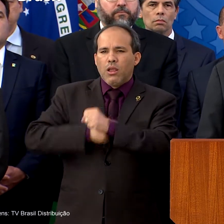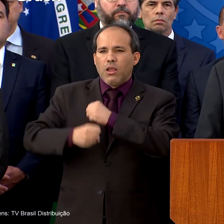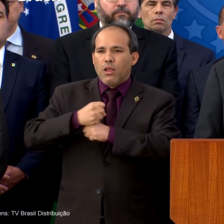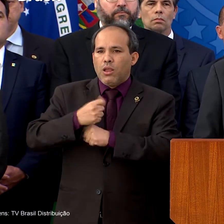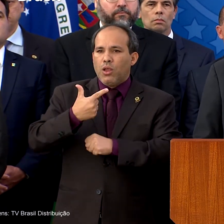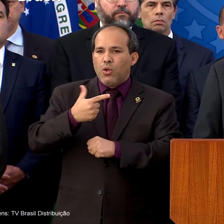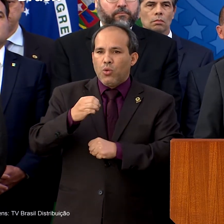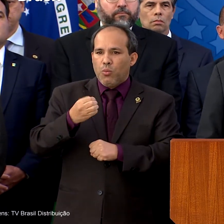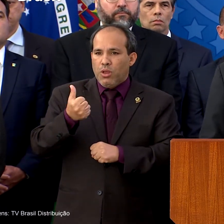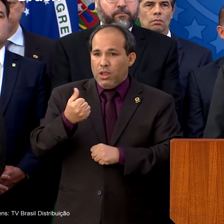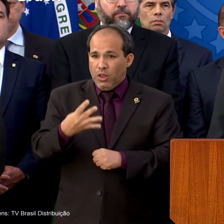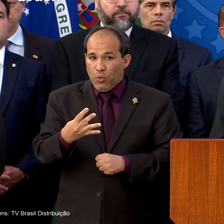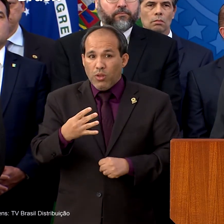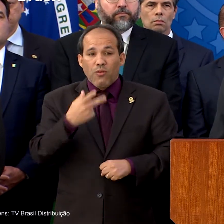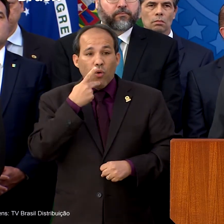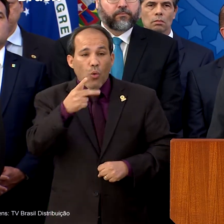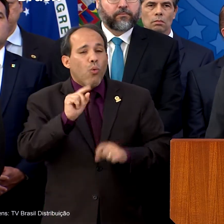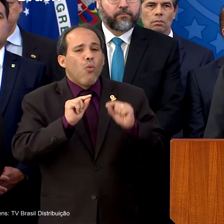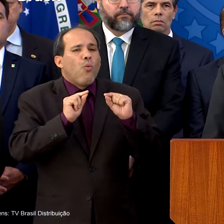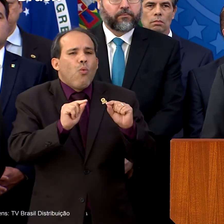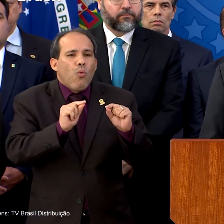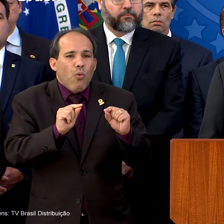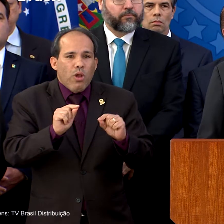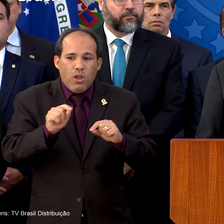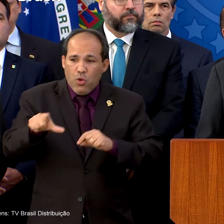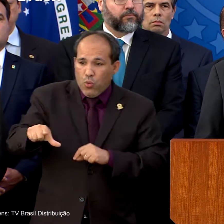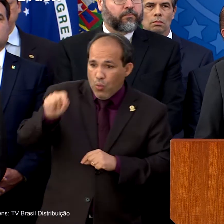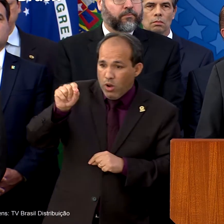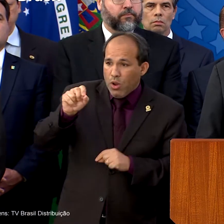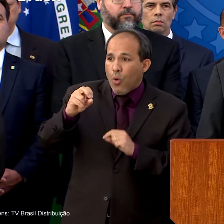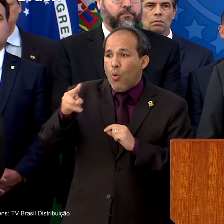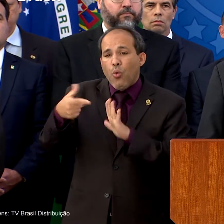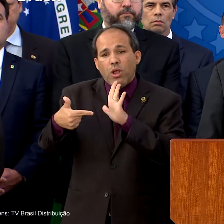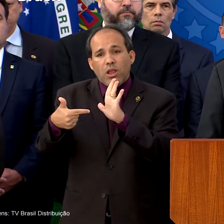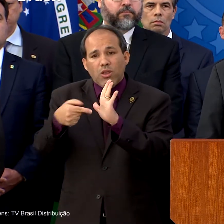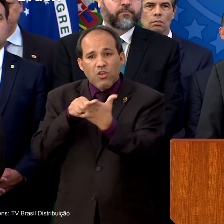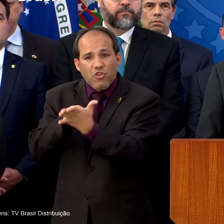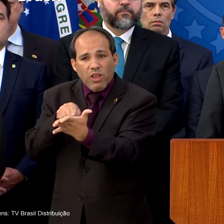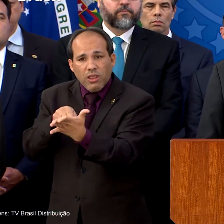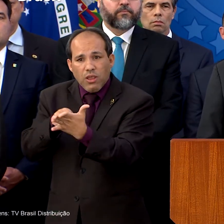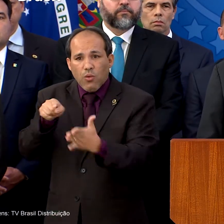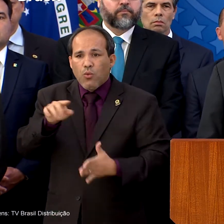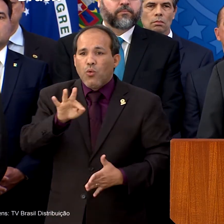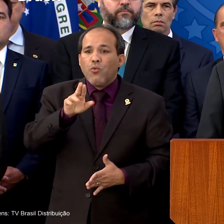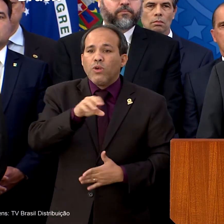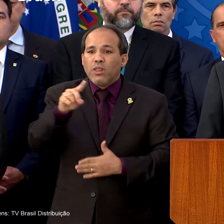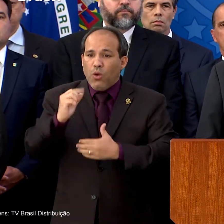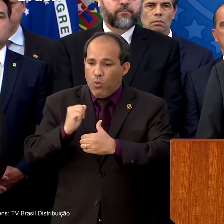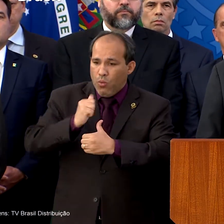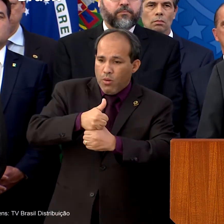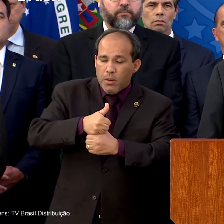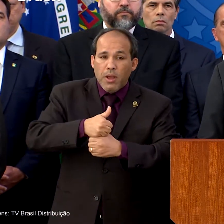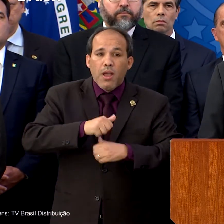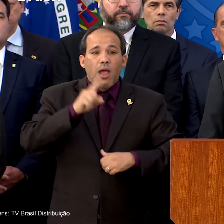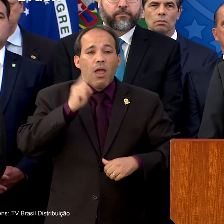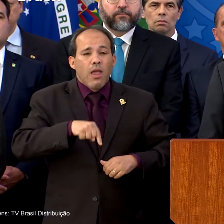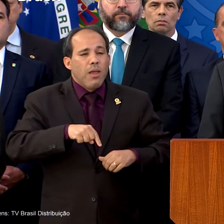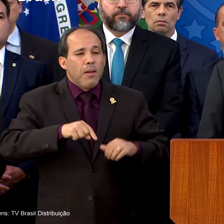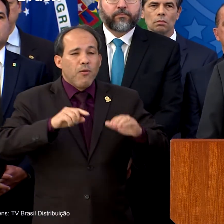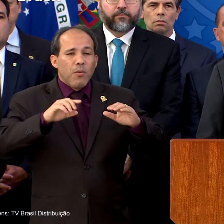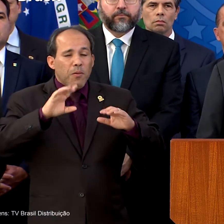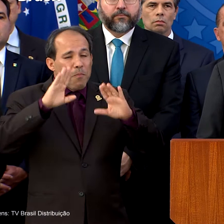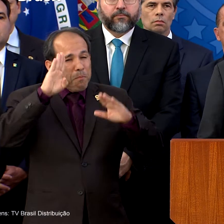dizer que a indicação para este cargo ea nomeação é é exclusiva